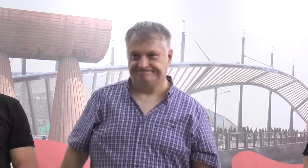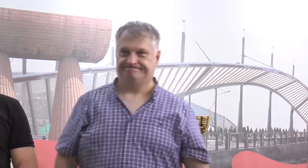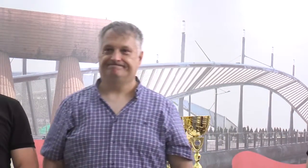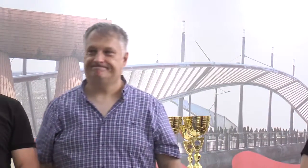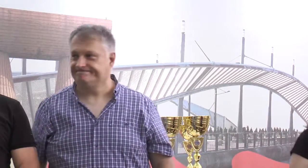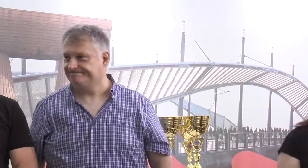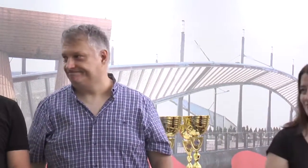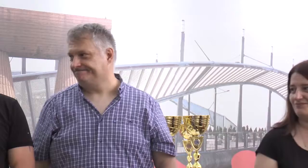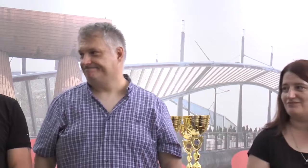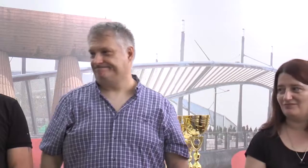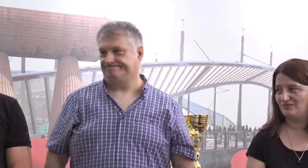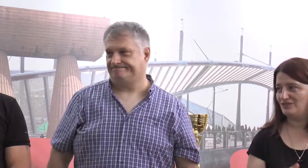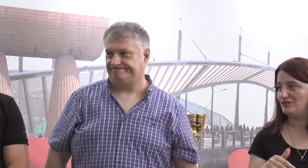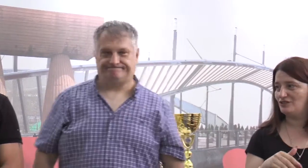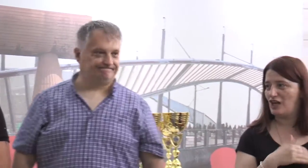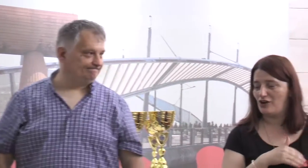Jelena